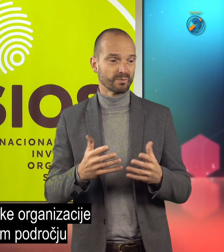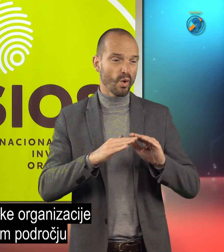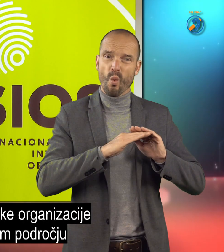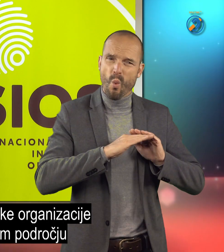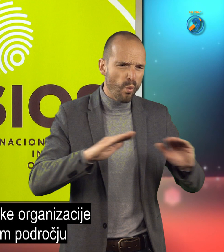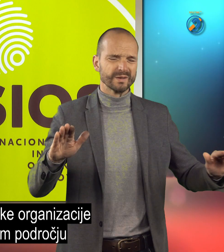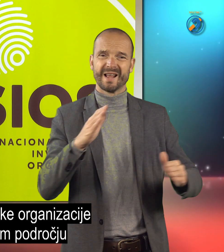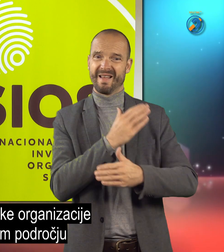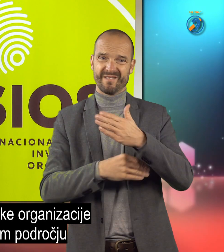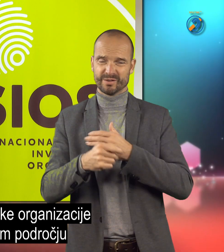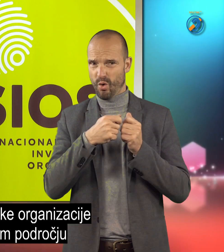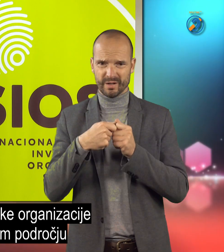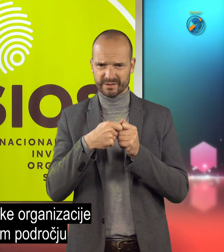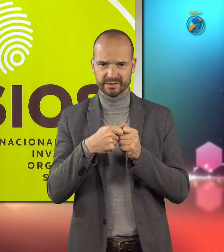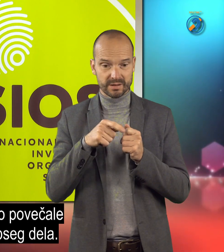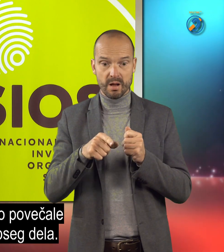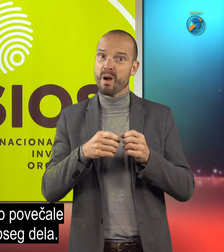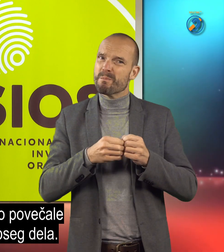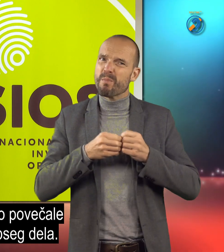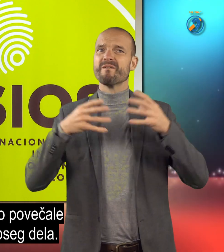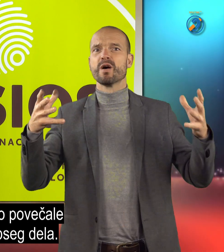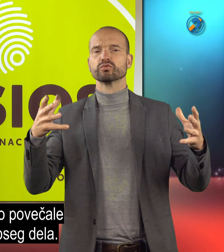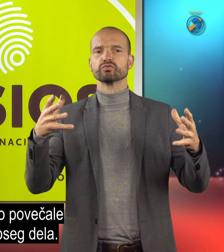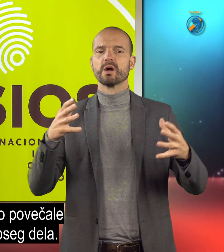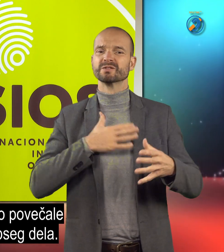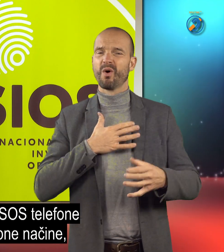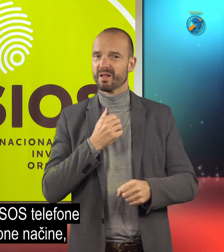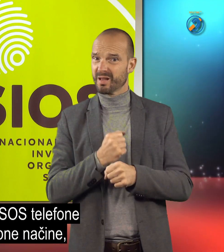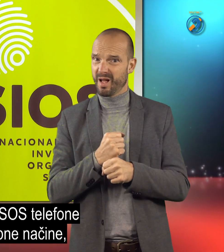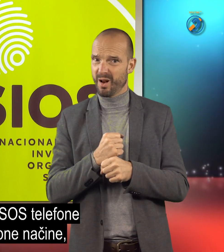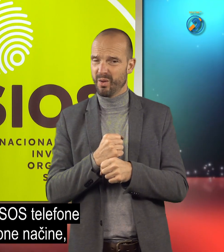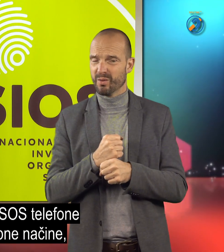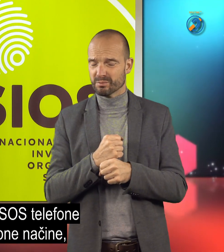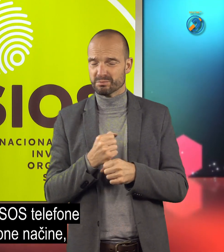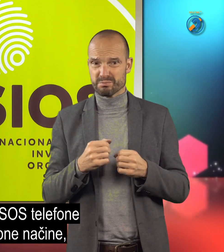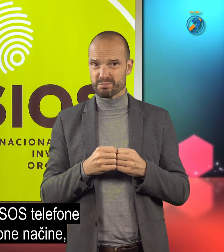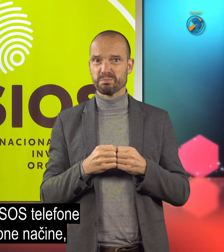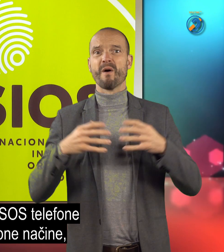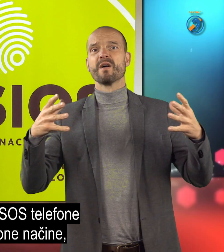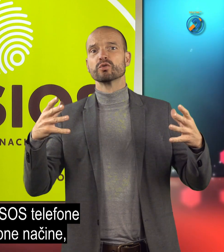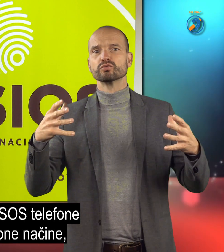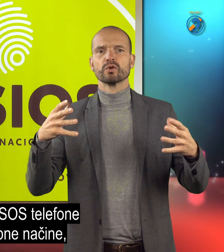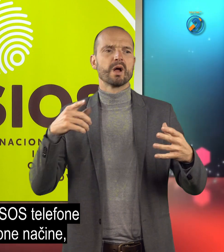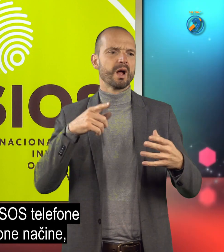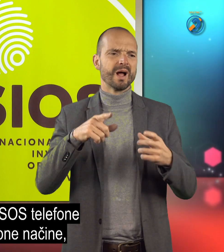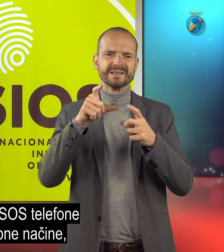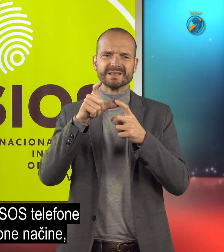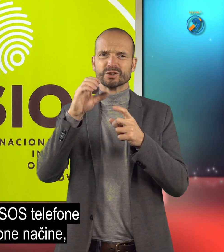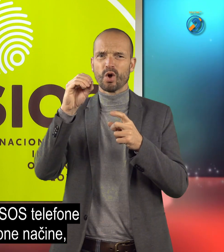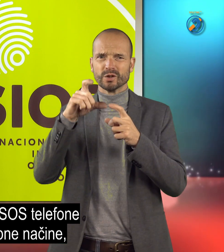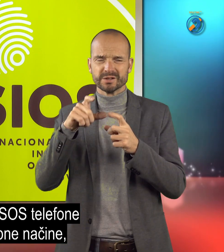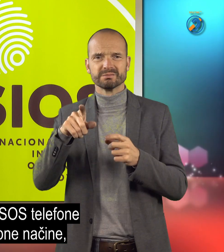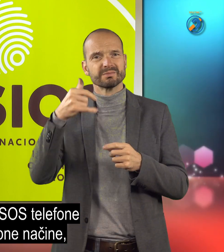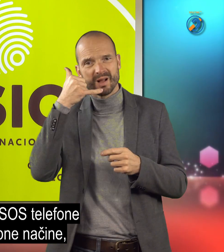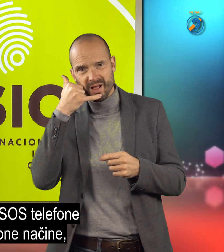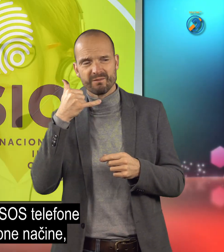Vse invalidske organizacije so na tem področju bistveno povečale svoj obseg dela, bistveno so povečali, tako te SOS